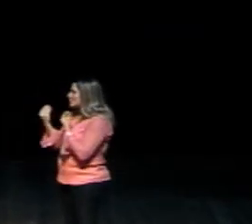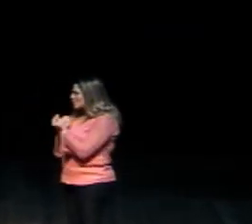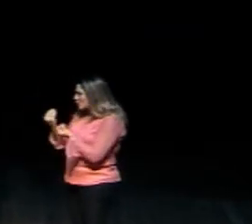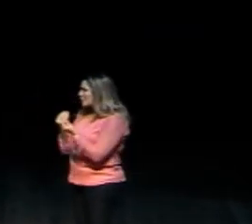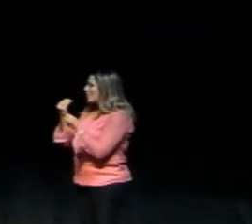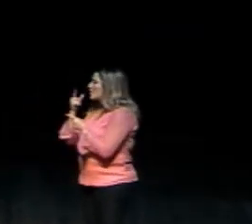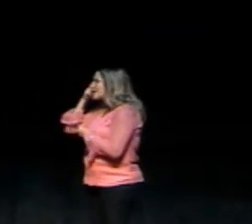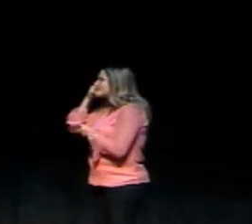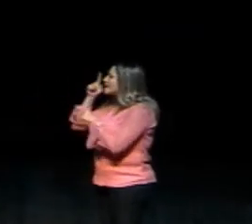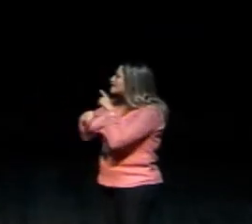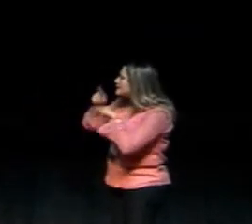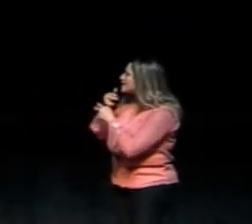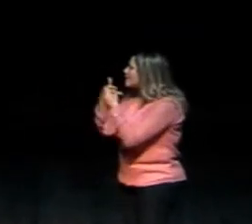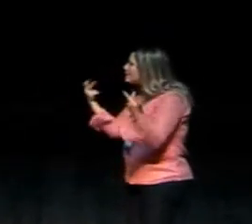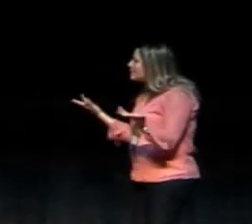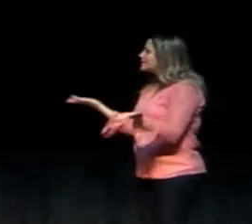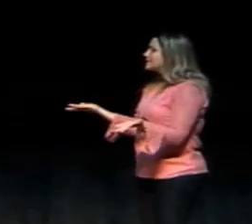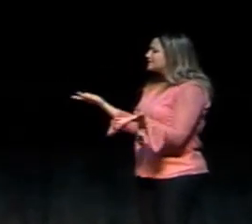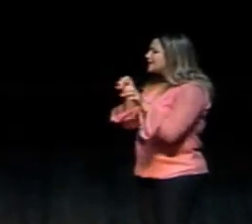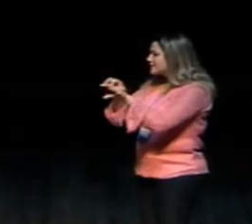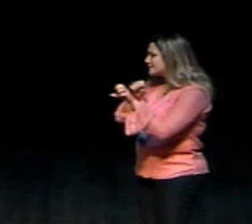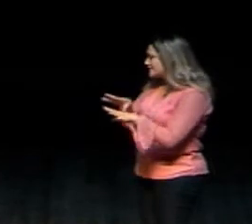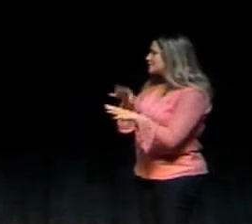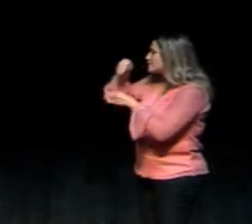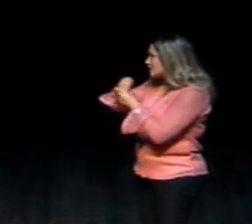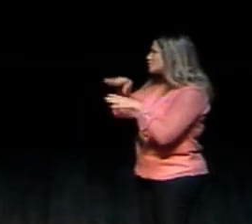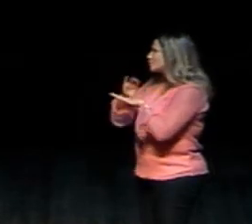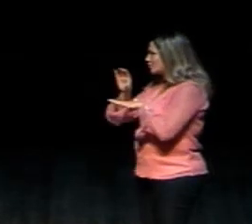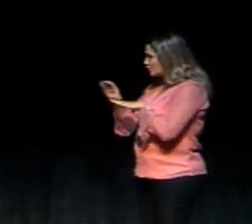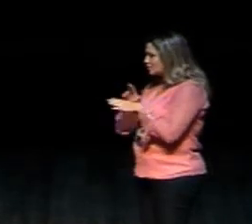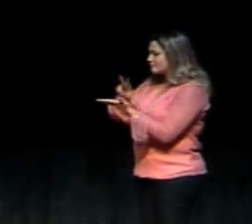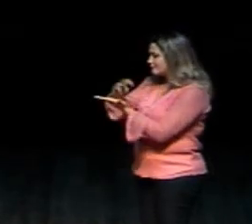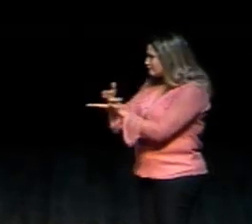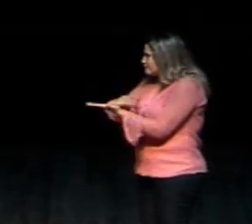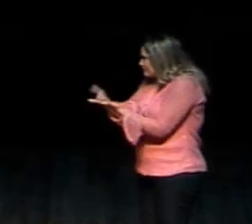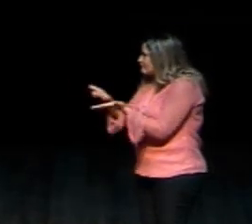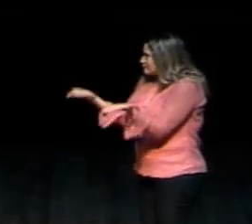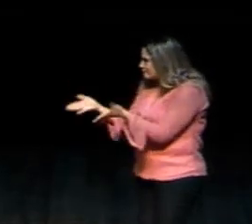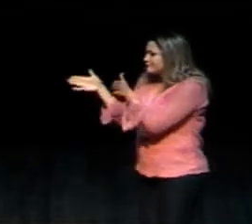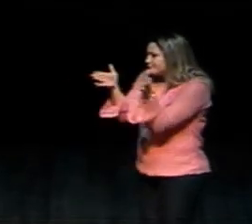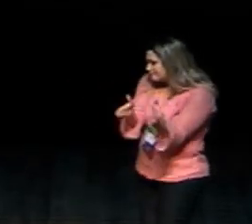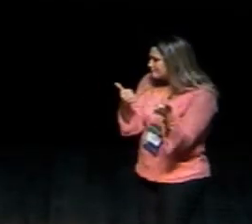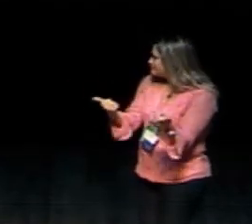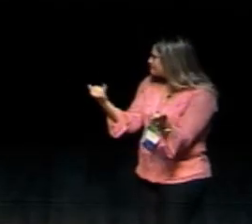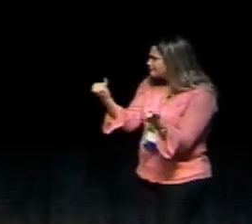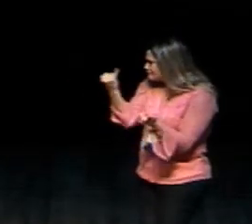Muito importante a pergunta do meu colega Vinícius, que ele fala sobre a formação, o ensino de línguas na formação do